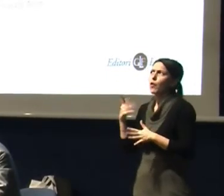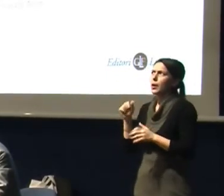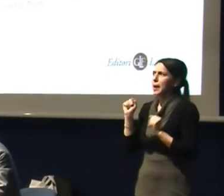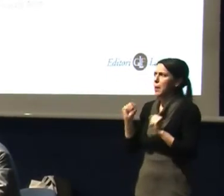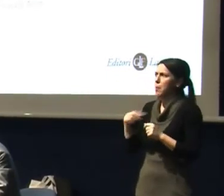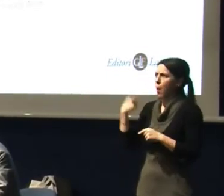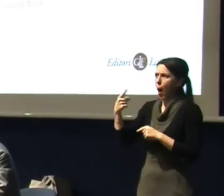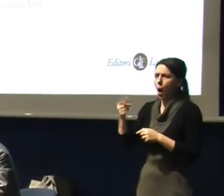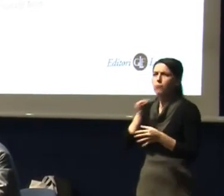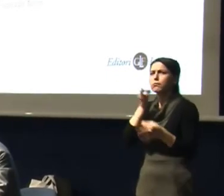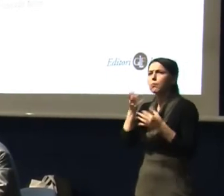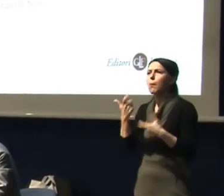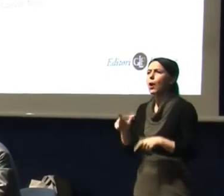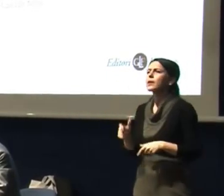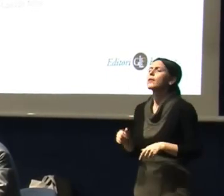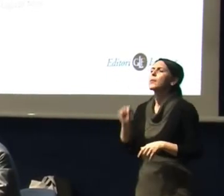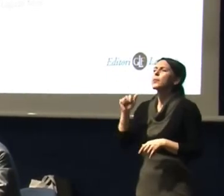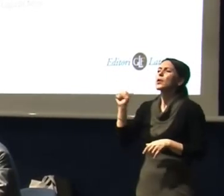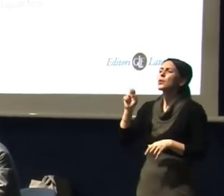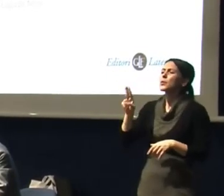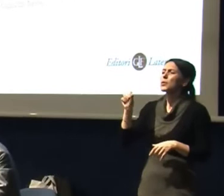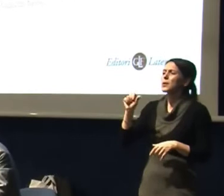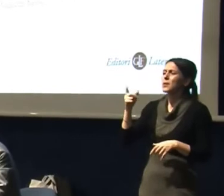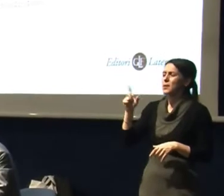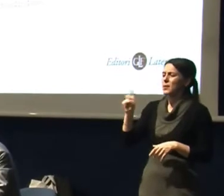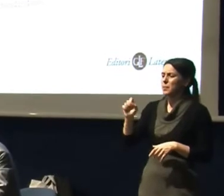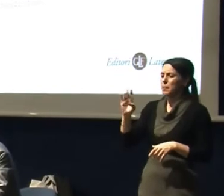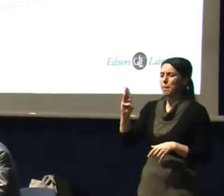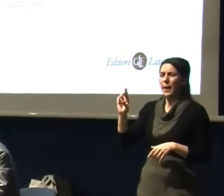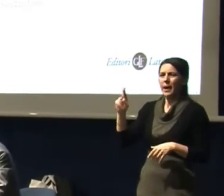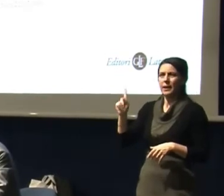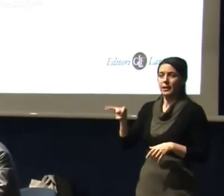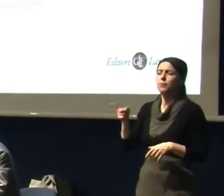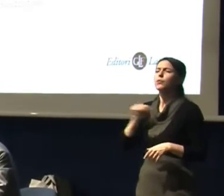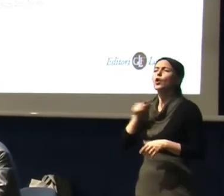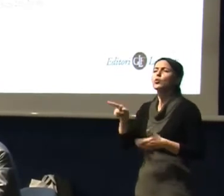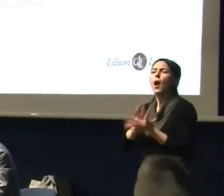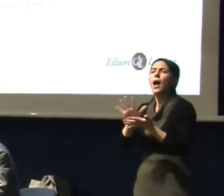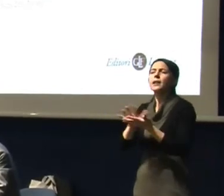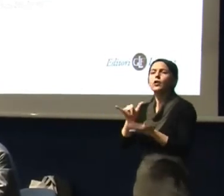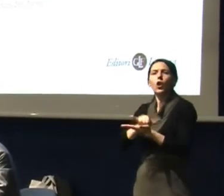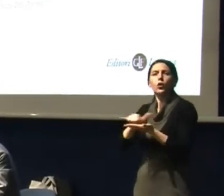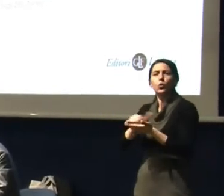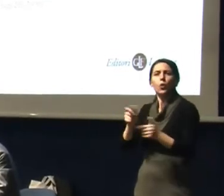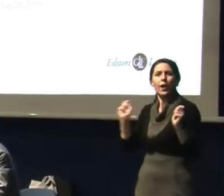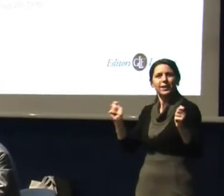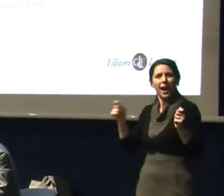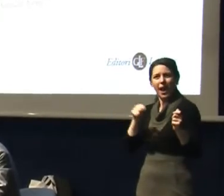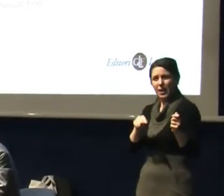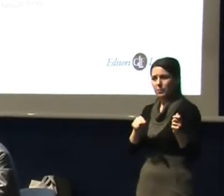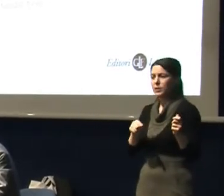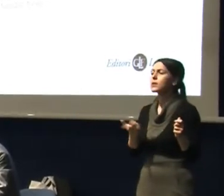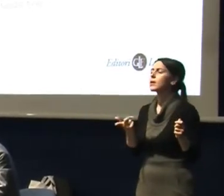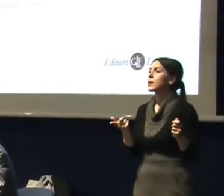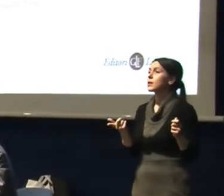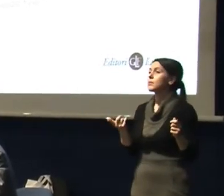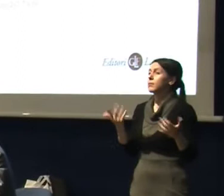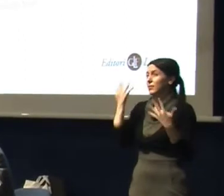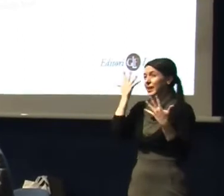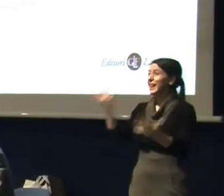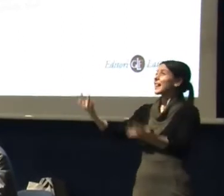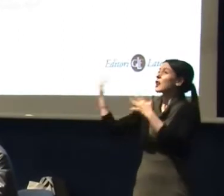arthur sulzberger che era che l'editore del new york times già ben